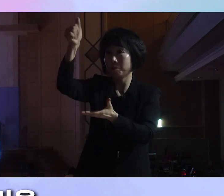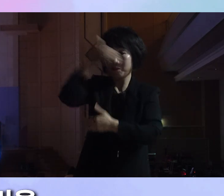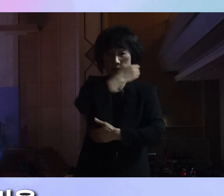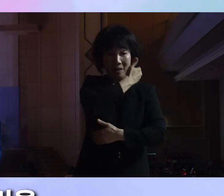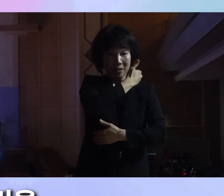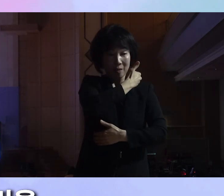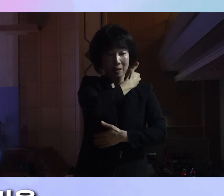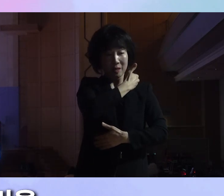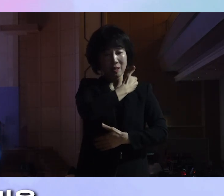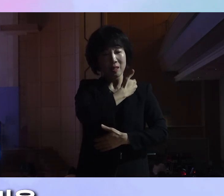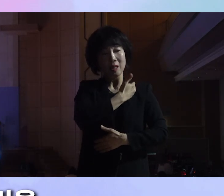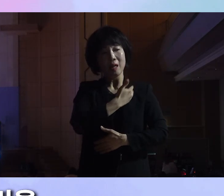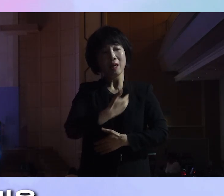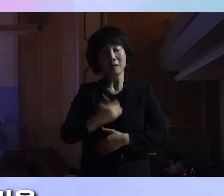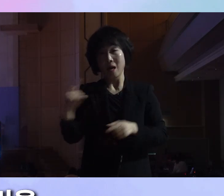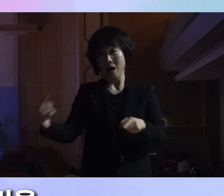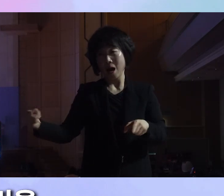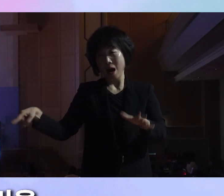제자들과